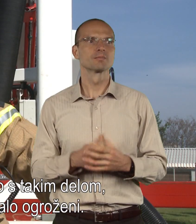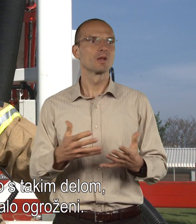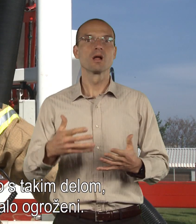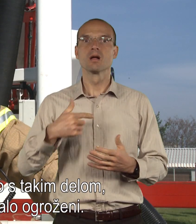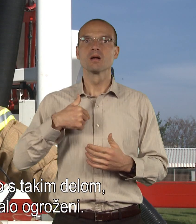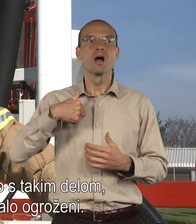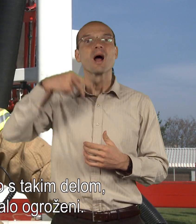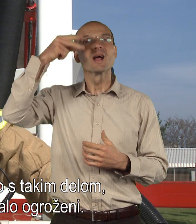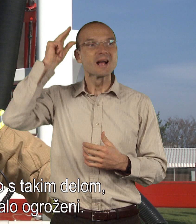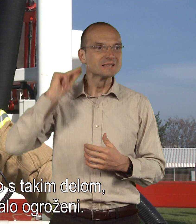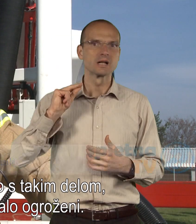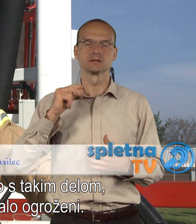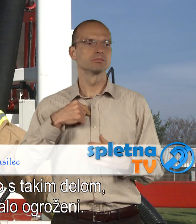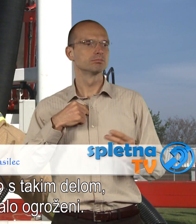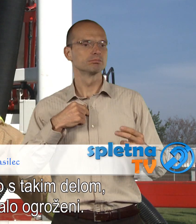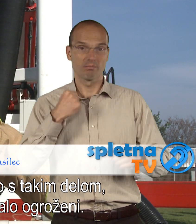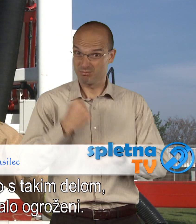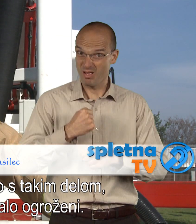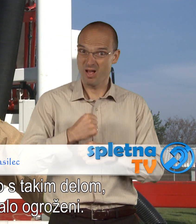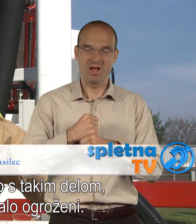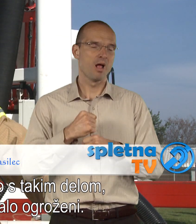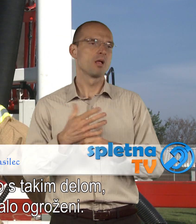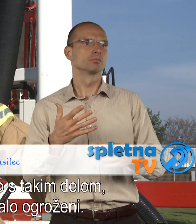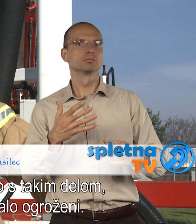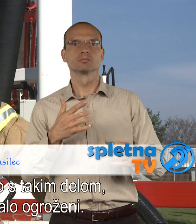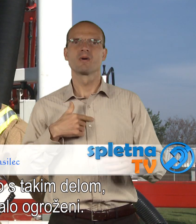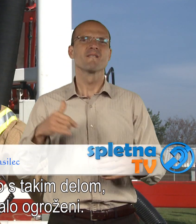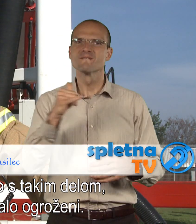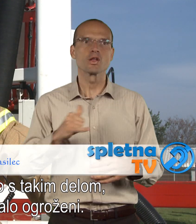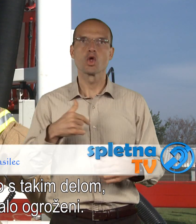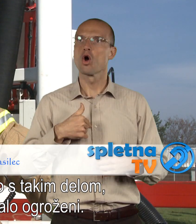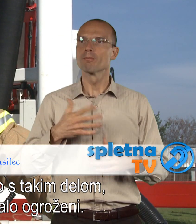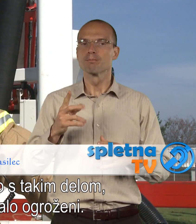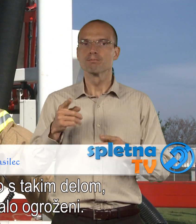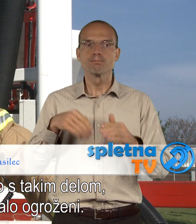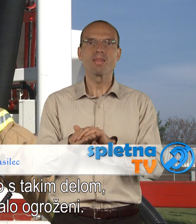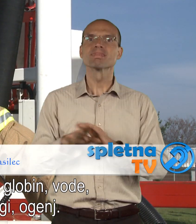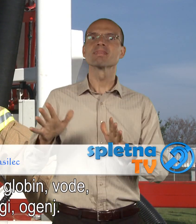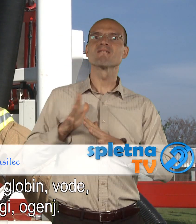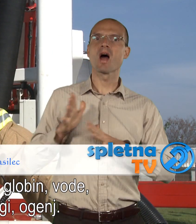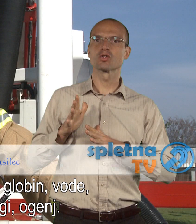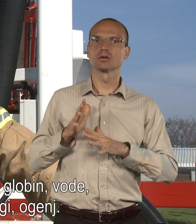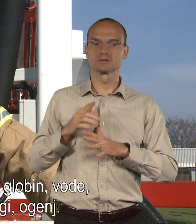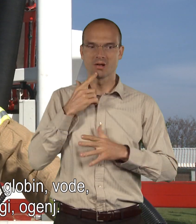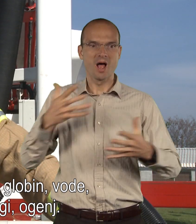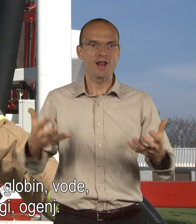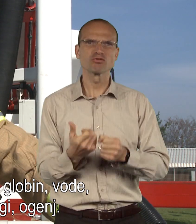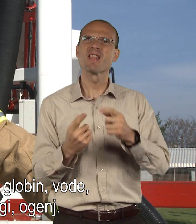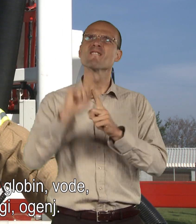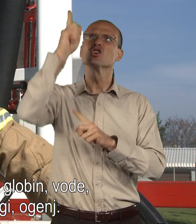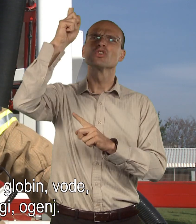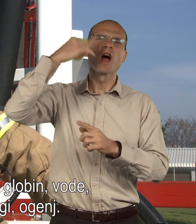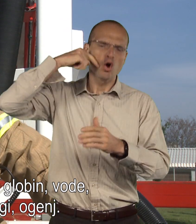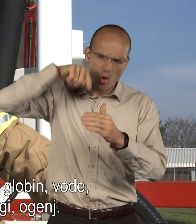Gasilci se srečujemo s takim delom, se pravi, da smo vedno malo ogroženi, ker to je le reševanje iz višin,